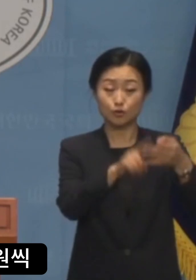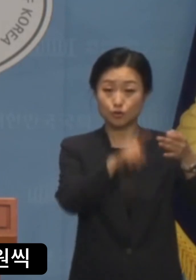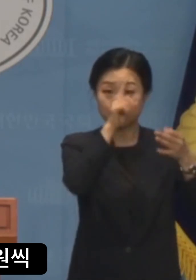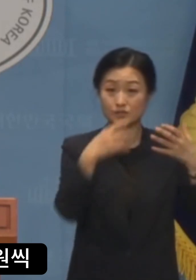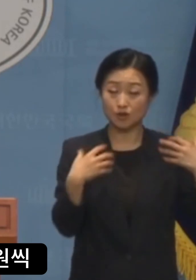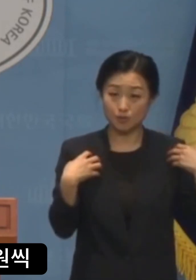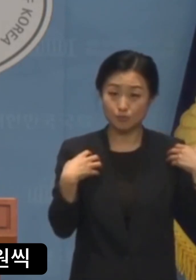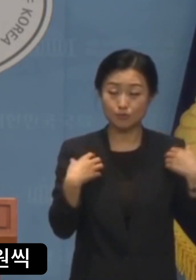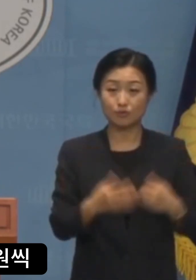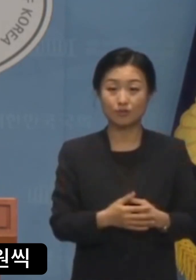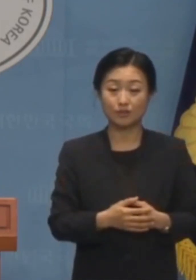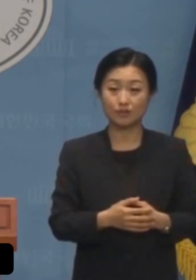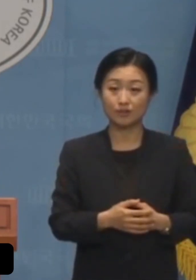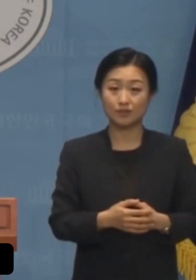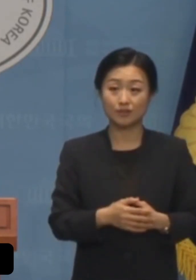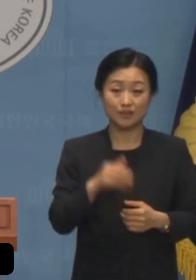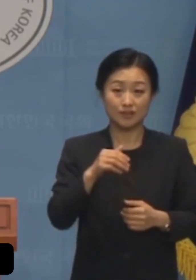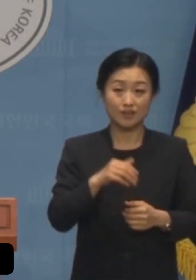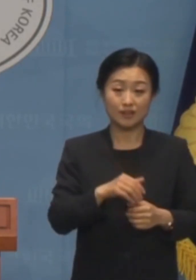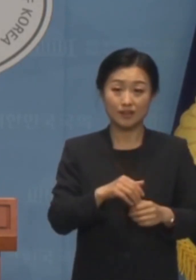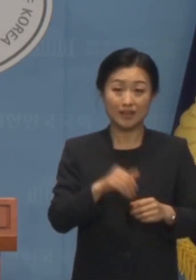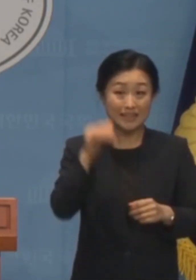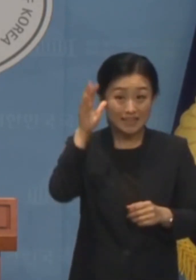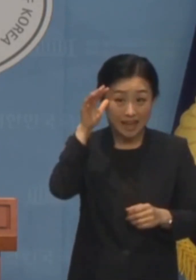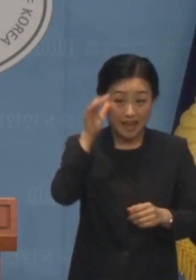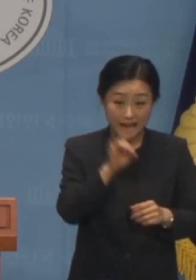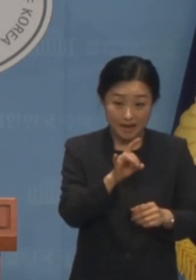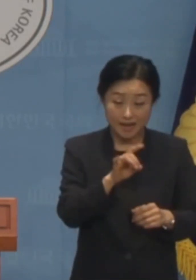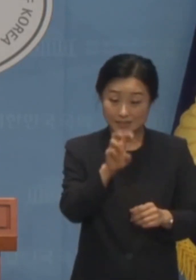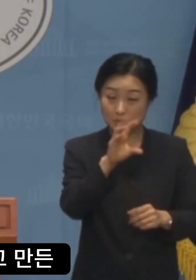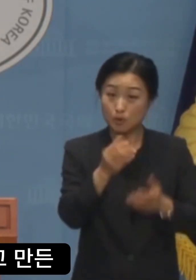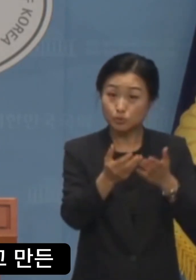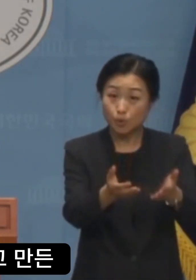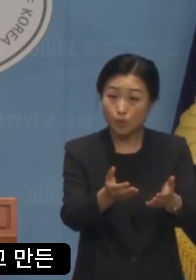한마리당 30만원씩 합니다